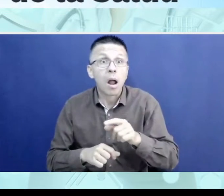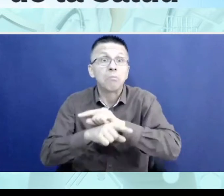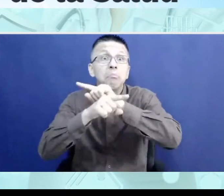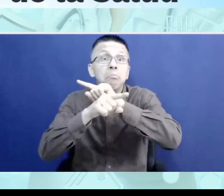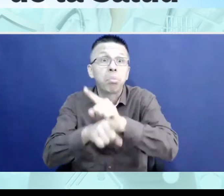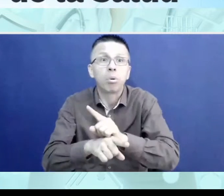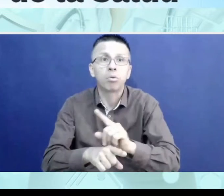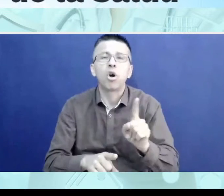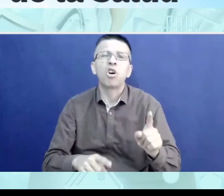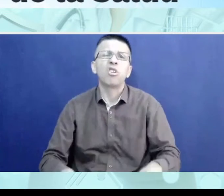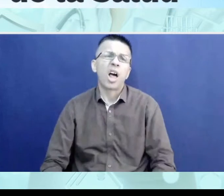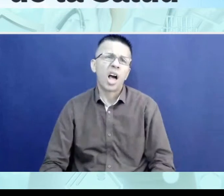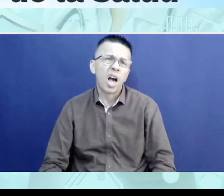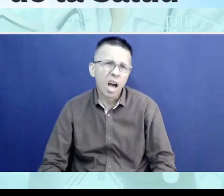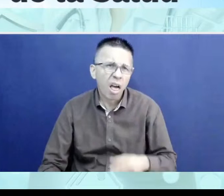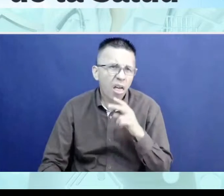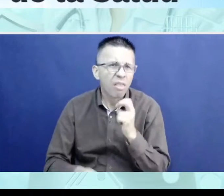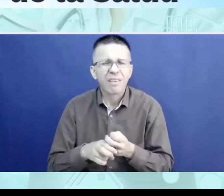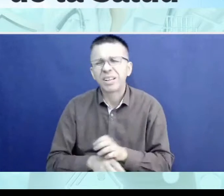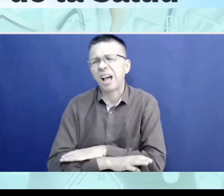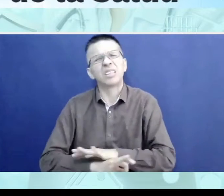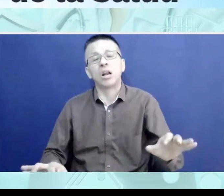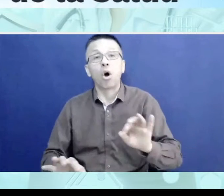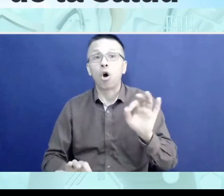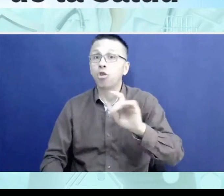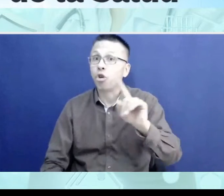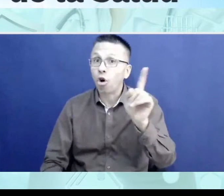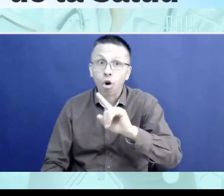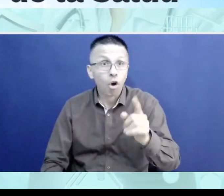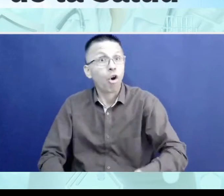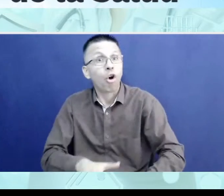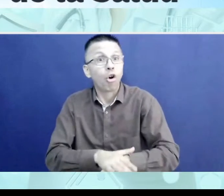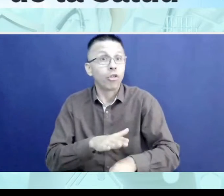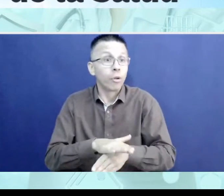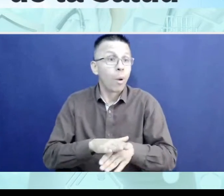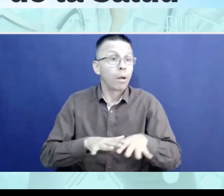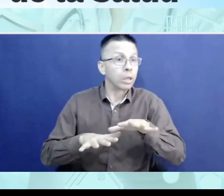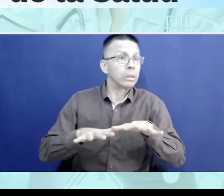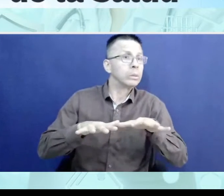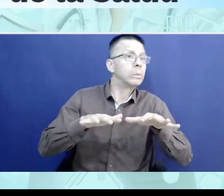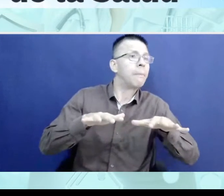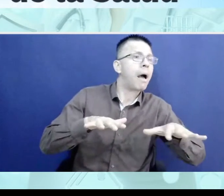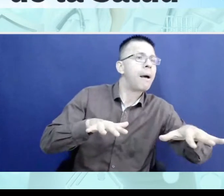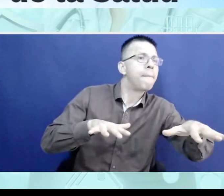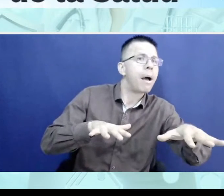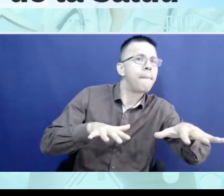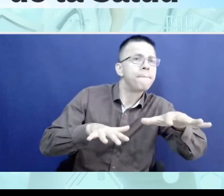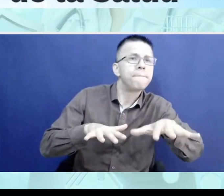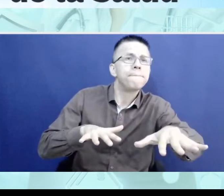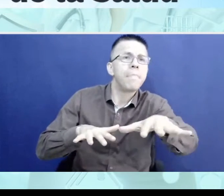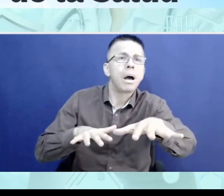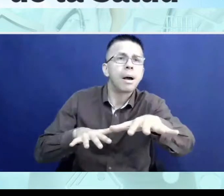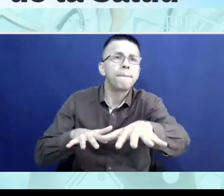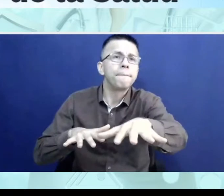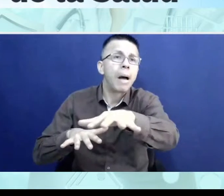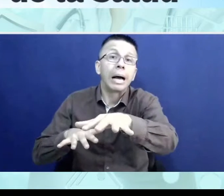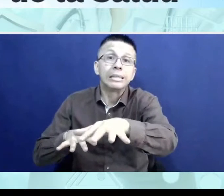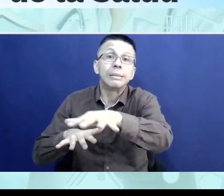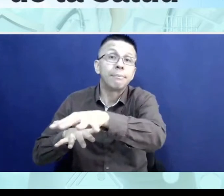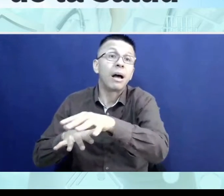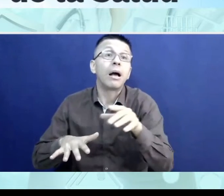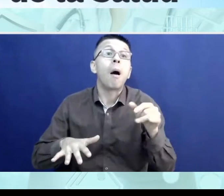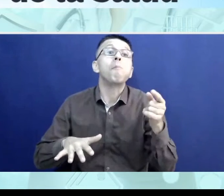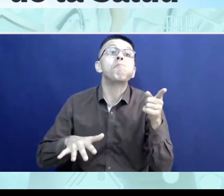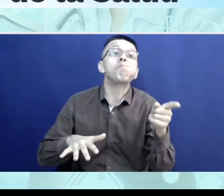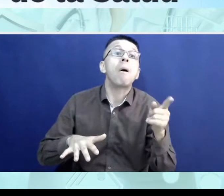bajar la guardia. Antes, por el contrario, empezamos a buscarlas en las subregiones y logramos ubicarlas, tanto que ya tenemos en cada una de las subregiones IPS